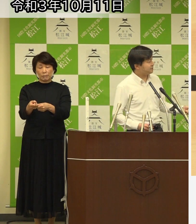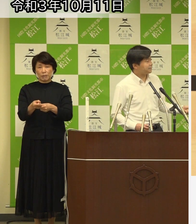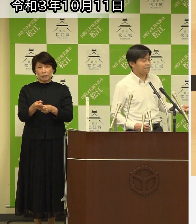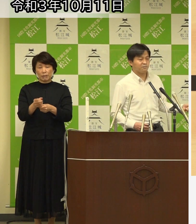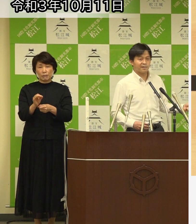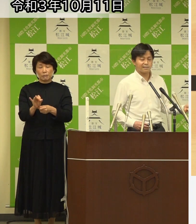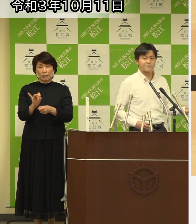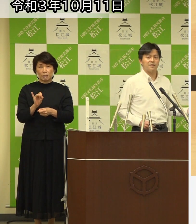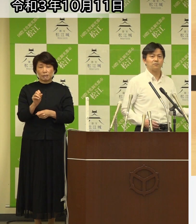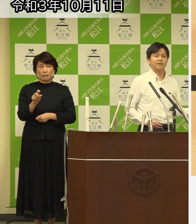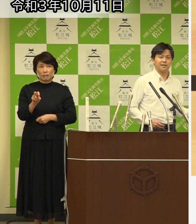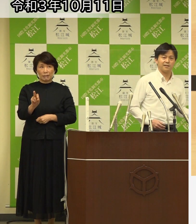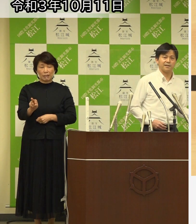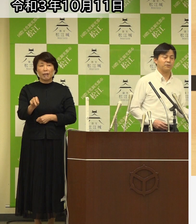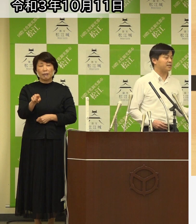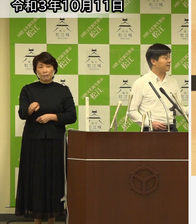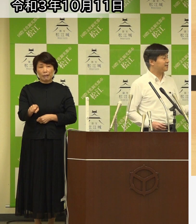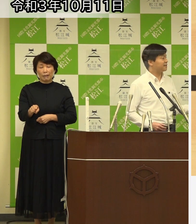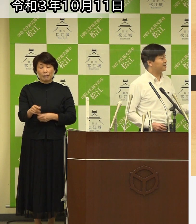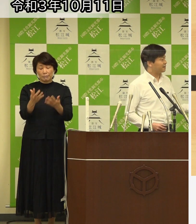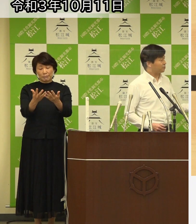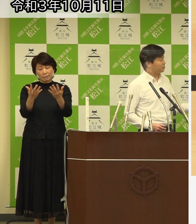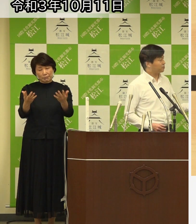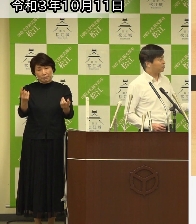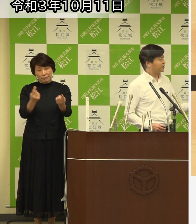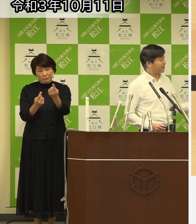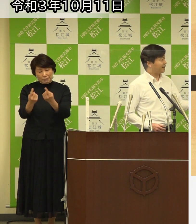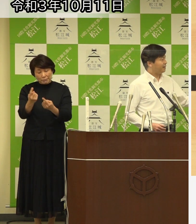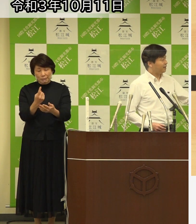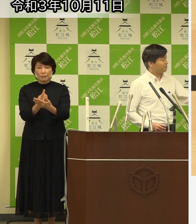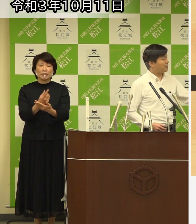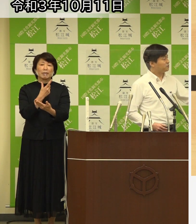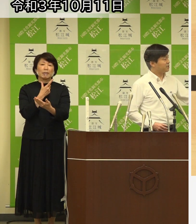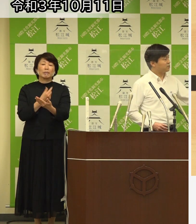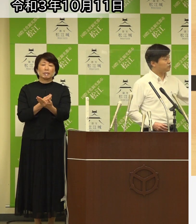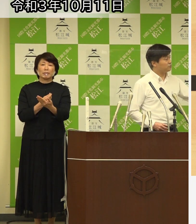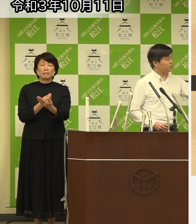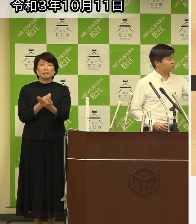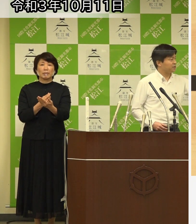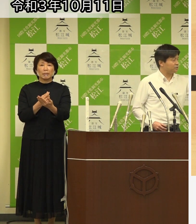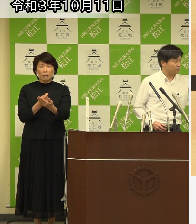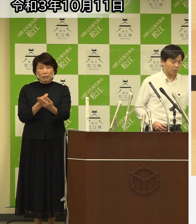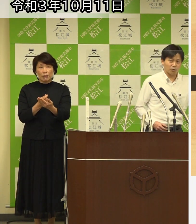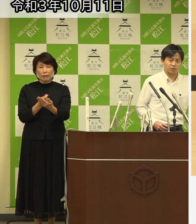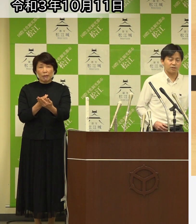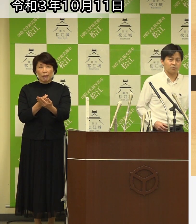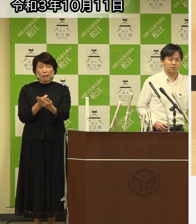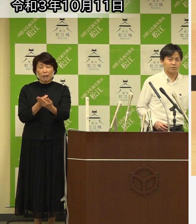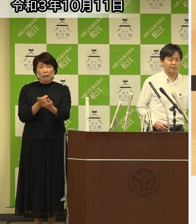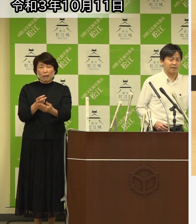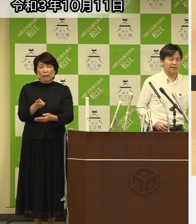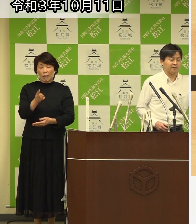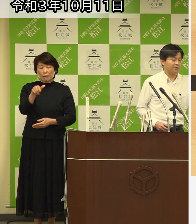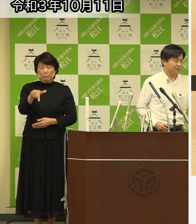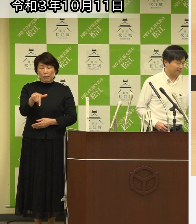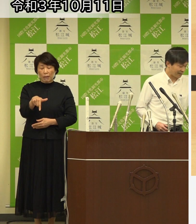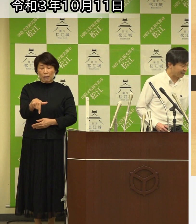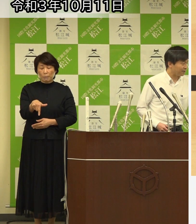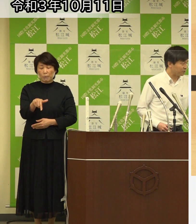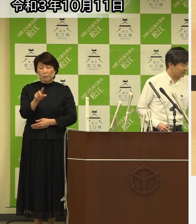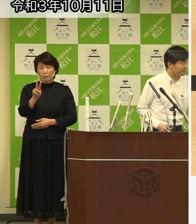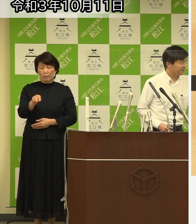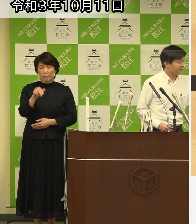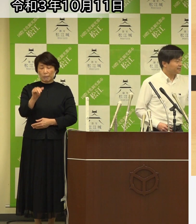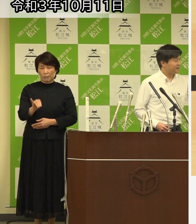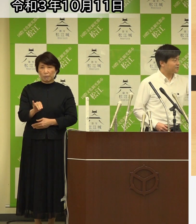きましては、できるだけたくさんの方にご参加いただきたいという思いから、パブリックビューイングの方式を考